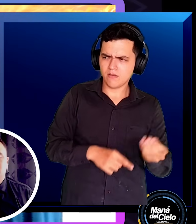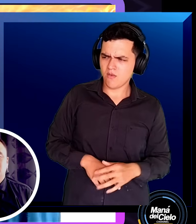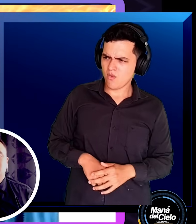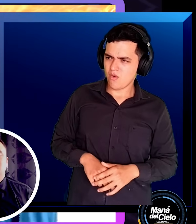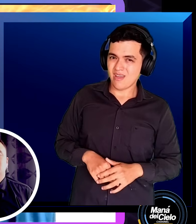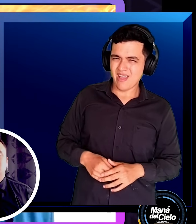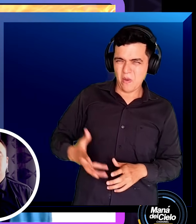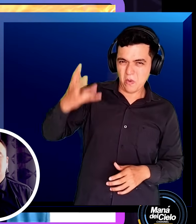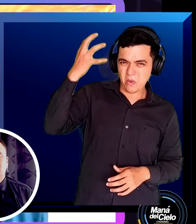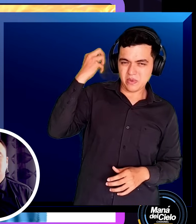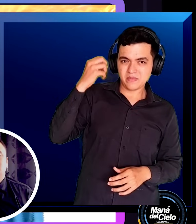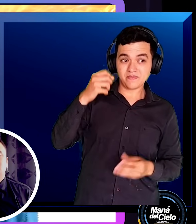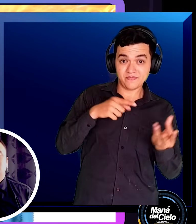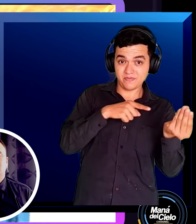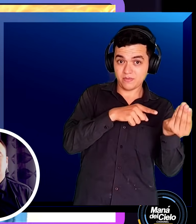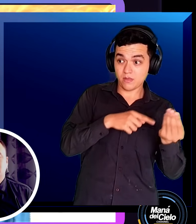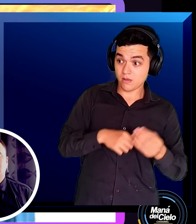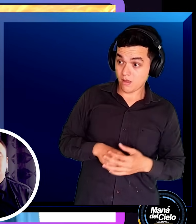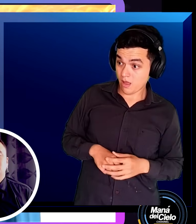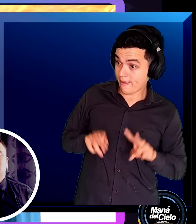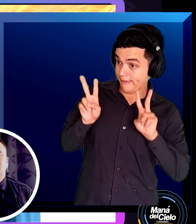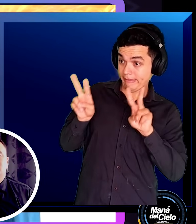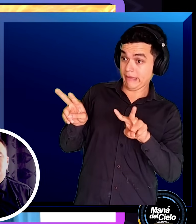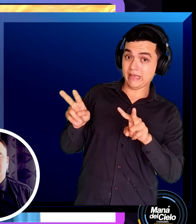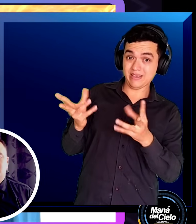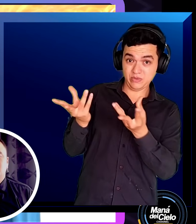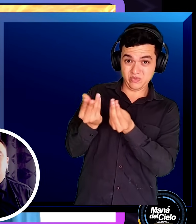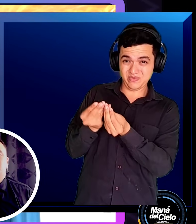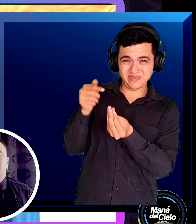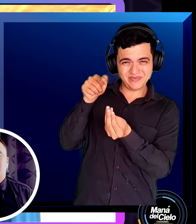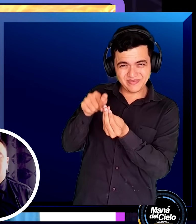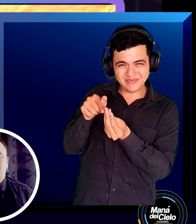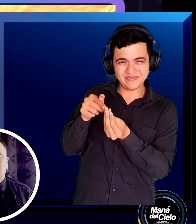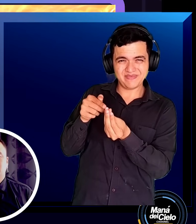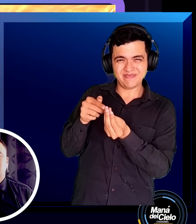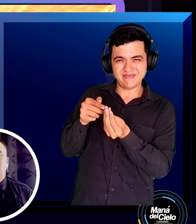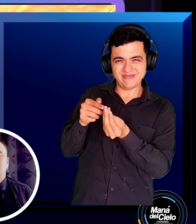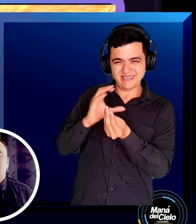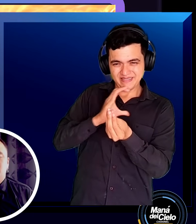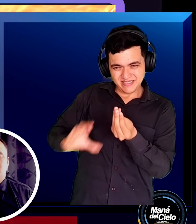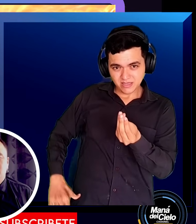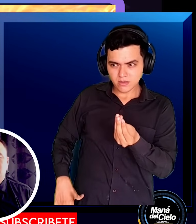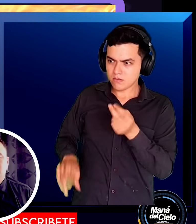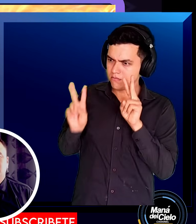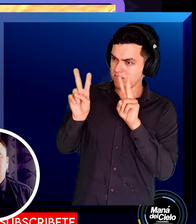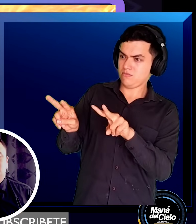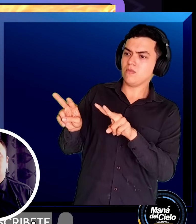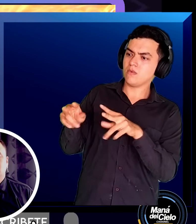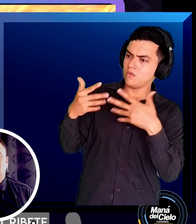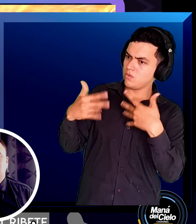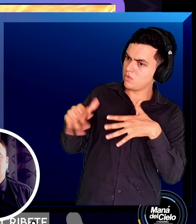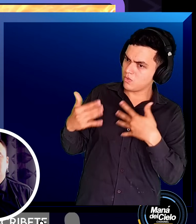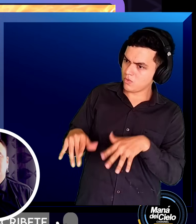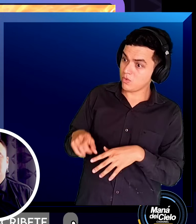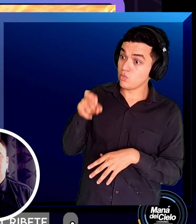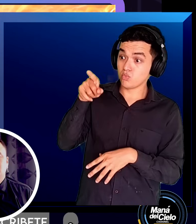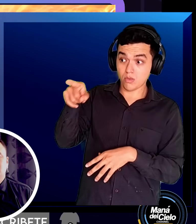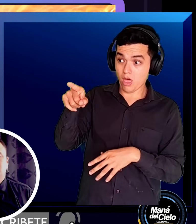Cuando los discípulos estaban tan metidos en la dimensión del Espíritu que ellos no querían otra